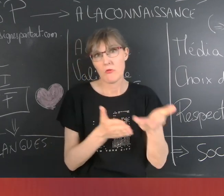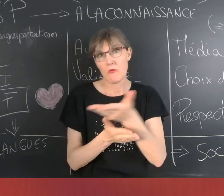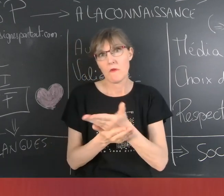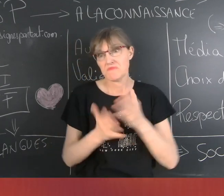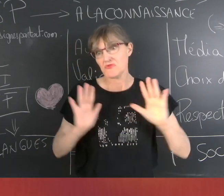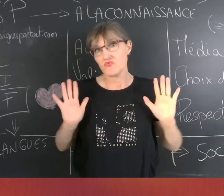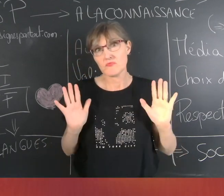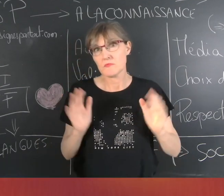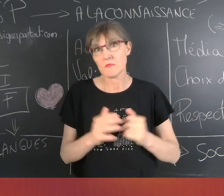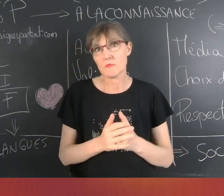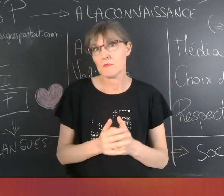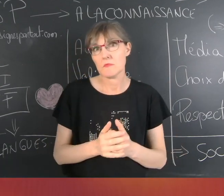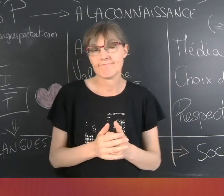pas les personnes, tout simplement.